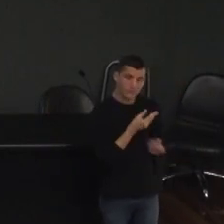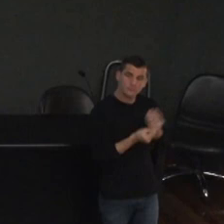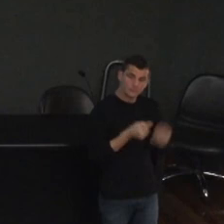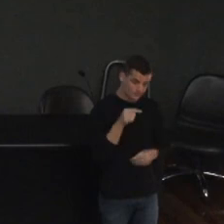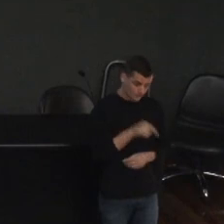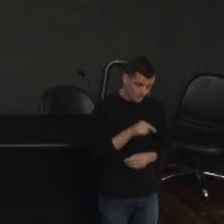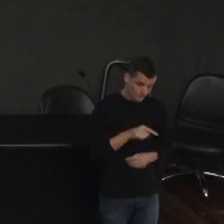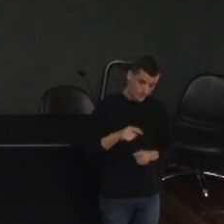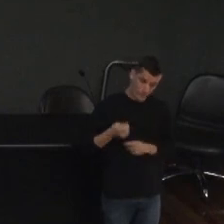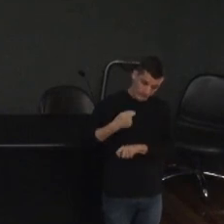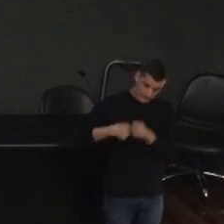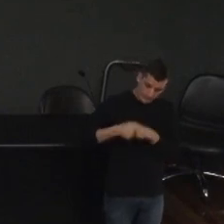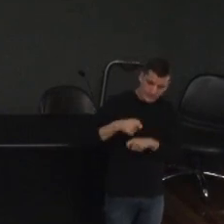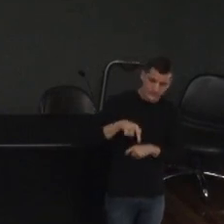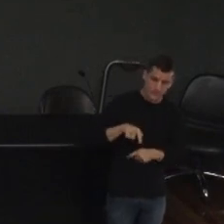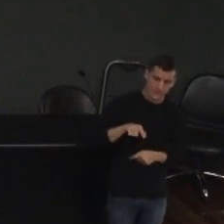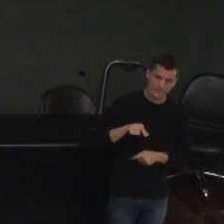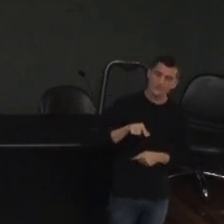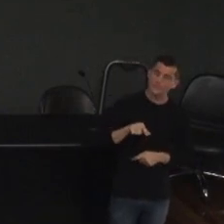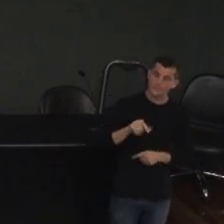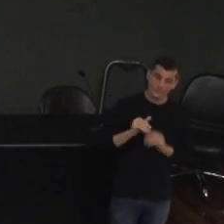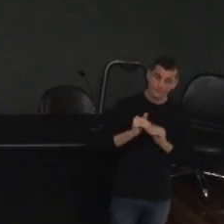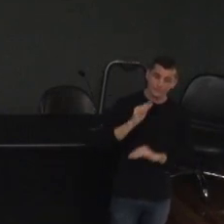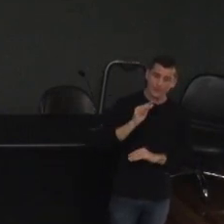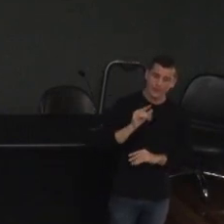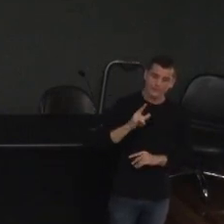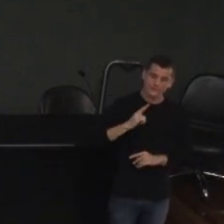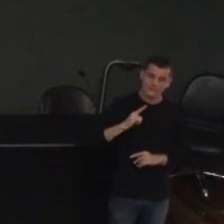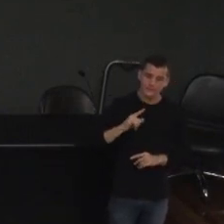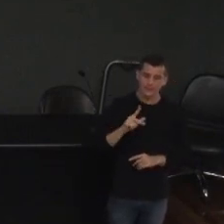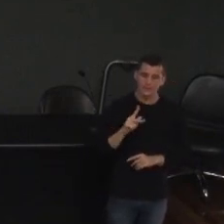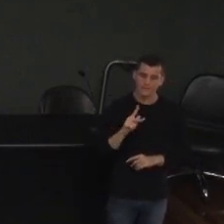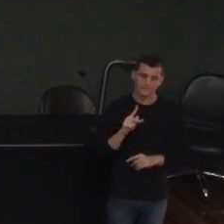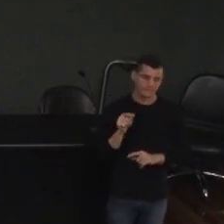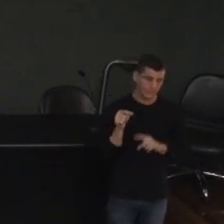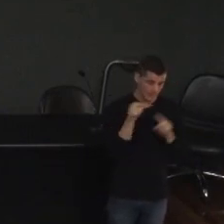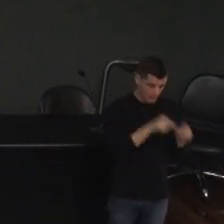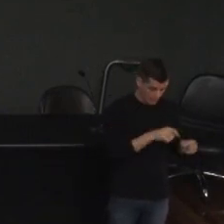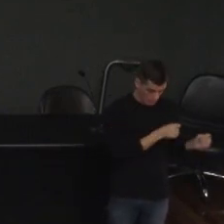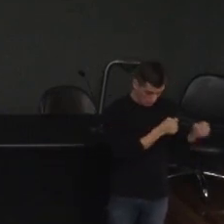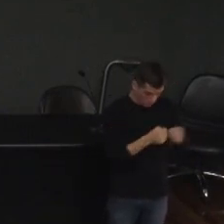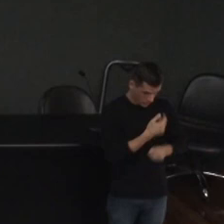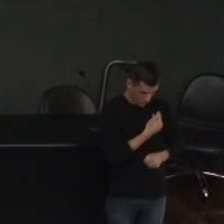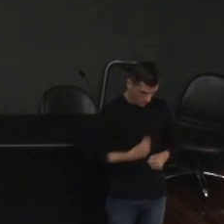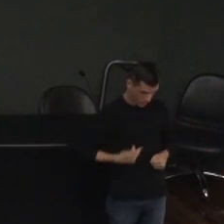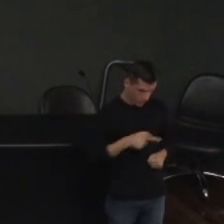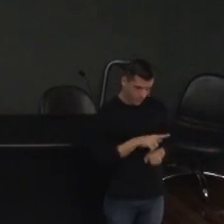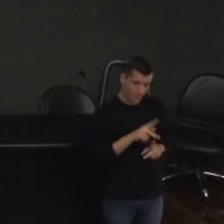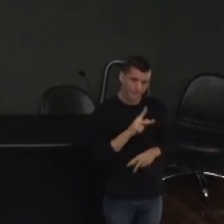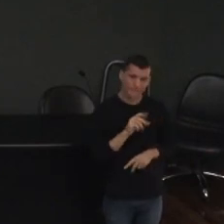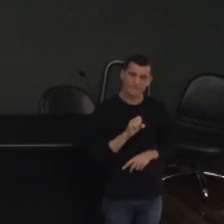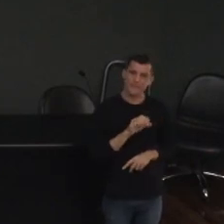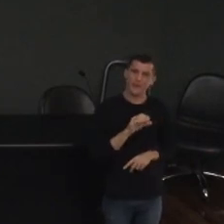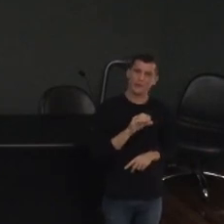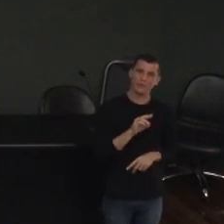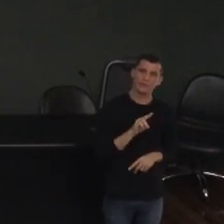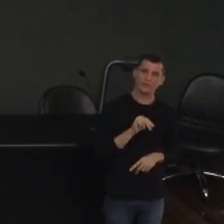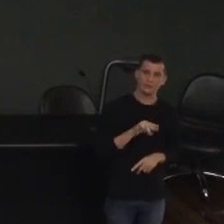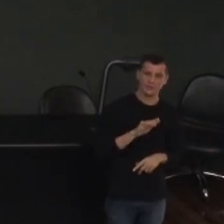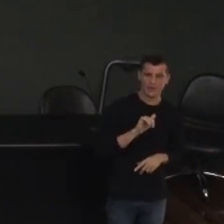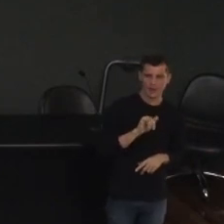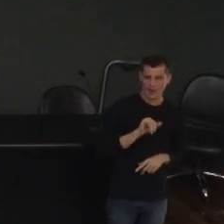administrativas elas não têm reflexo pecuniário ao poder público isso não quer dizer que uma mesma infração